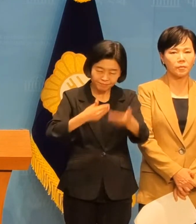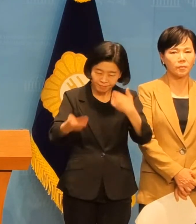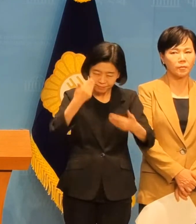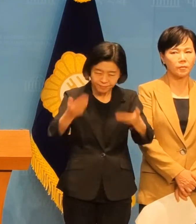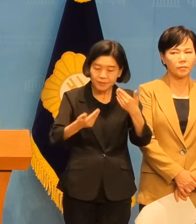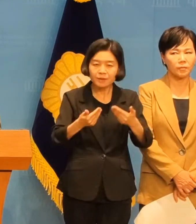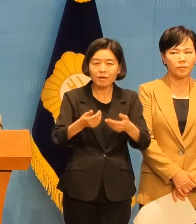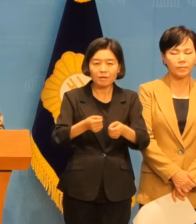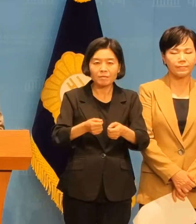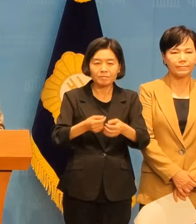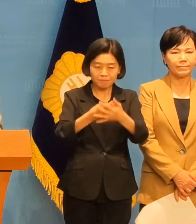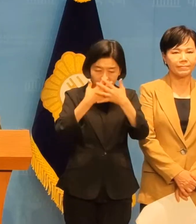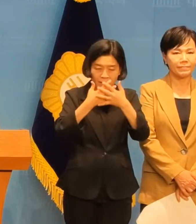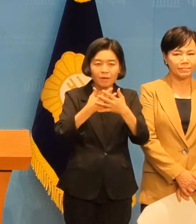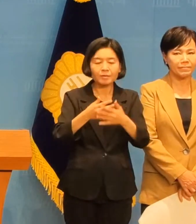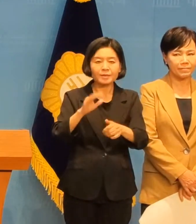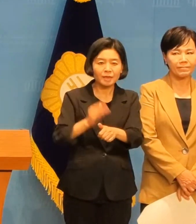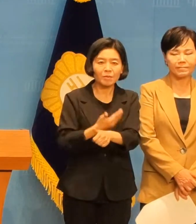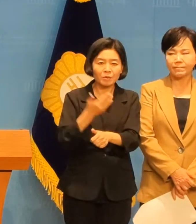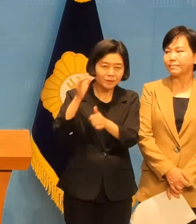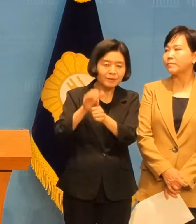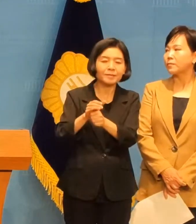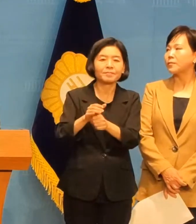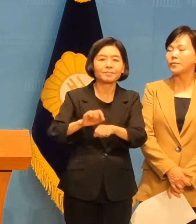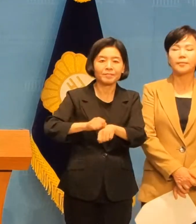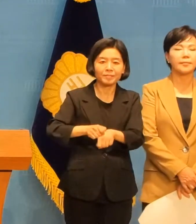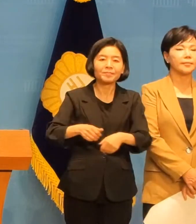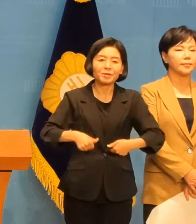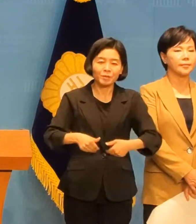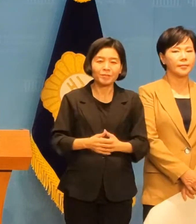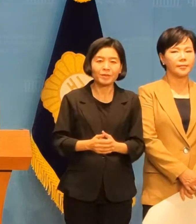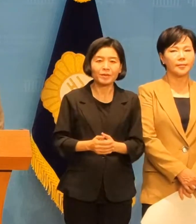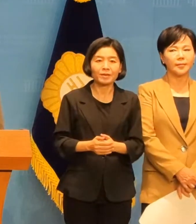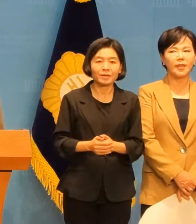말씀을 드립니다. 이상입니다. 네, 감사합니다.